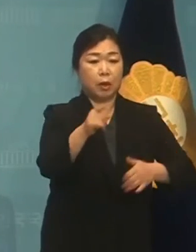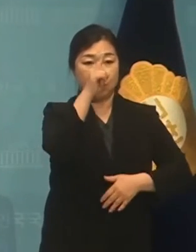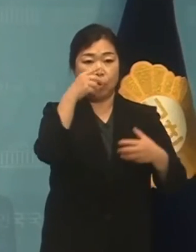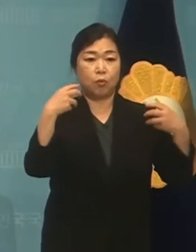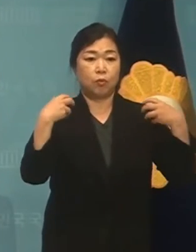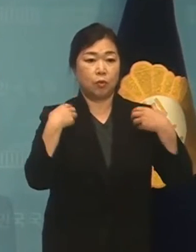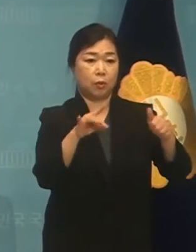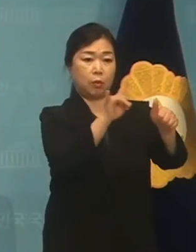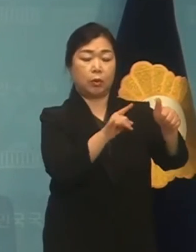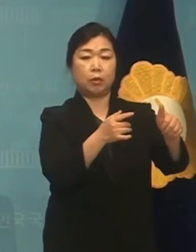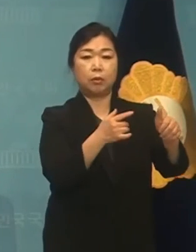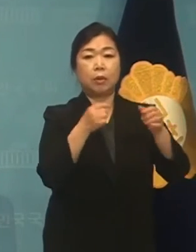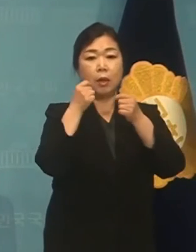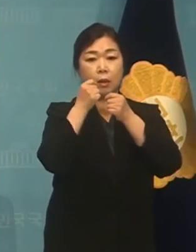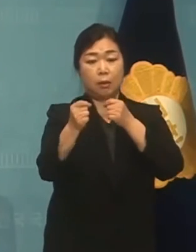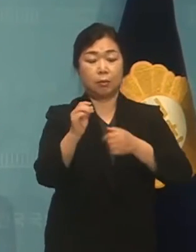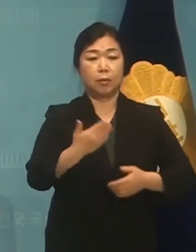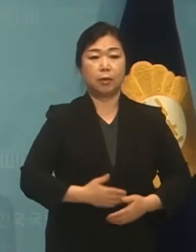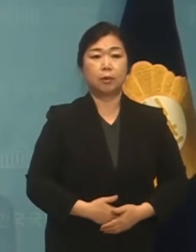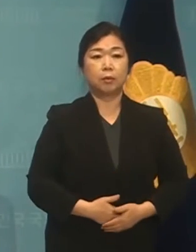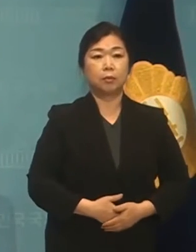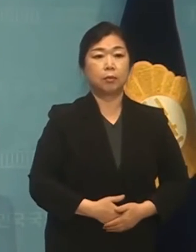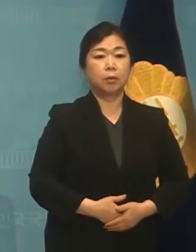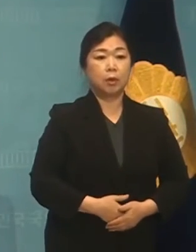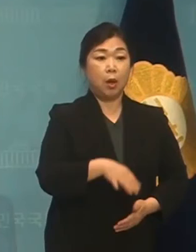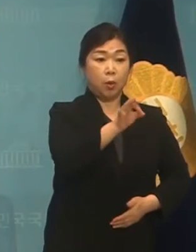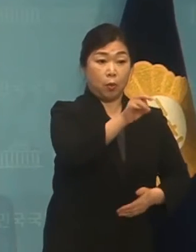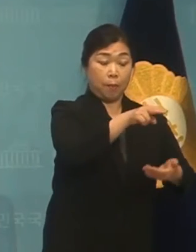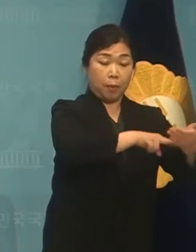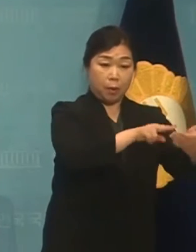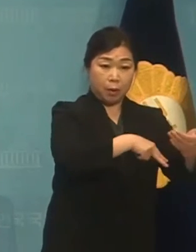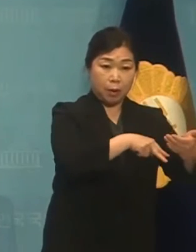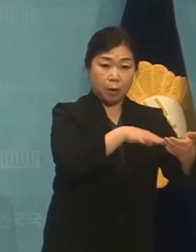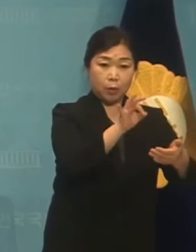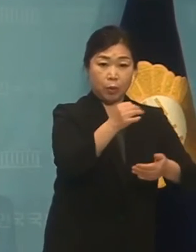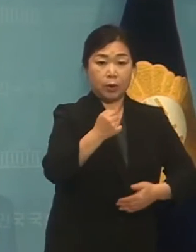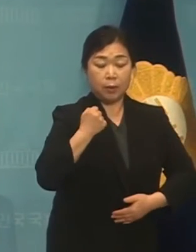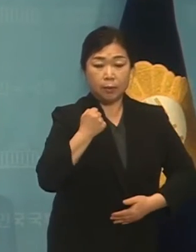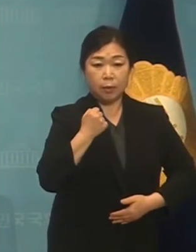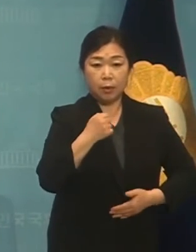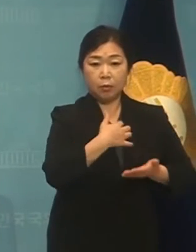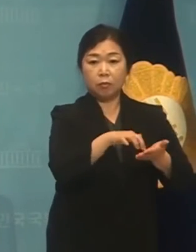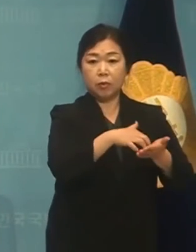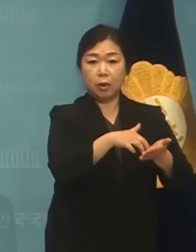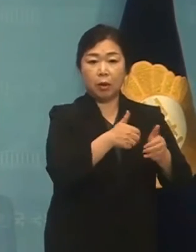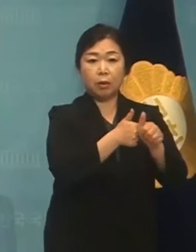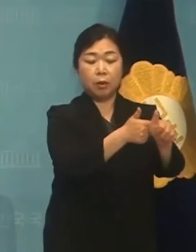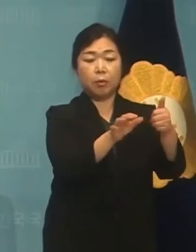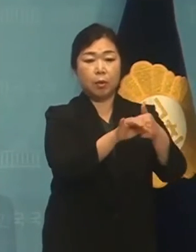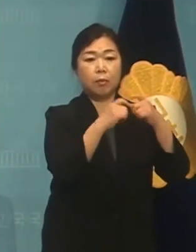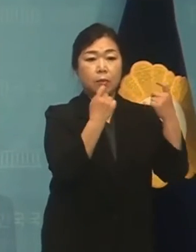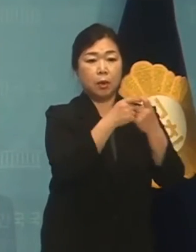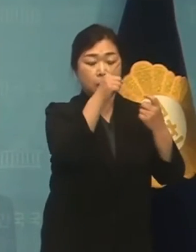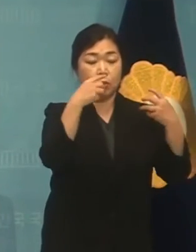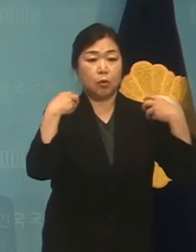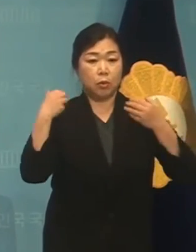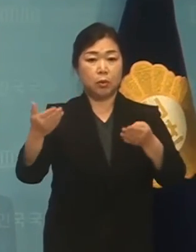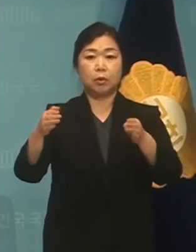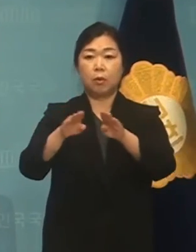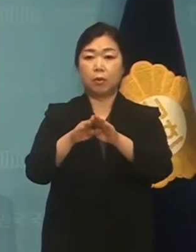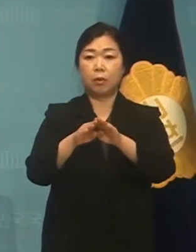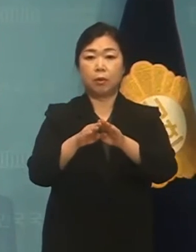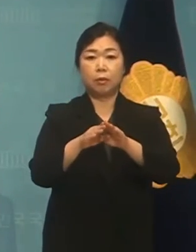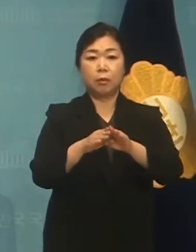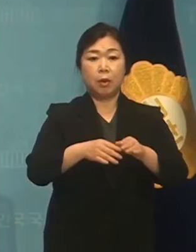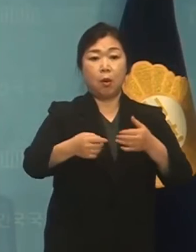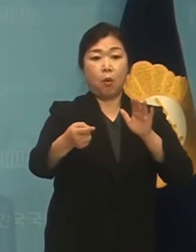것입니다. 유가부수는 해당 신문의 영향력을 나타낼 뿐만 아니라 민간과 정부기관의